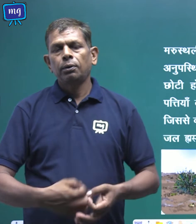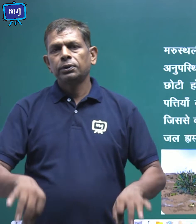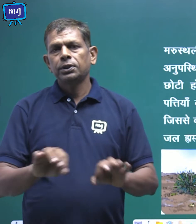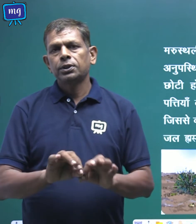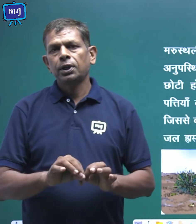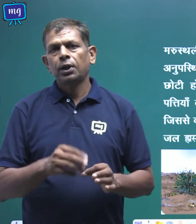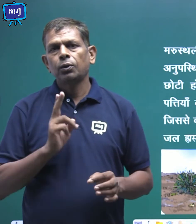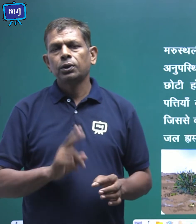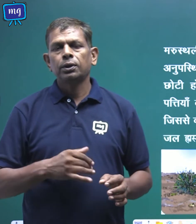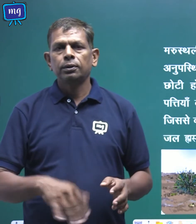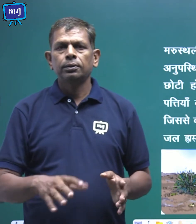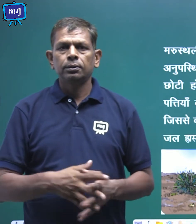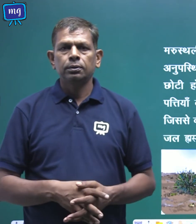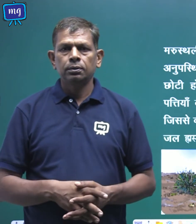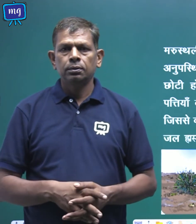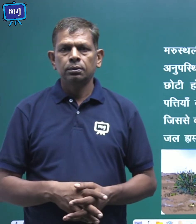हैं।